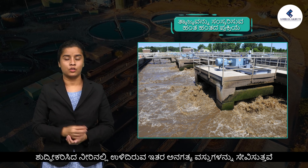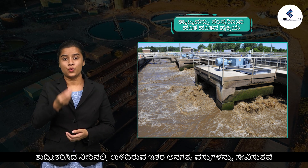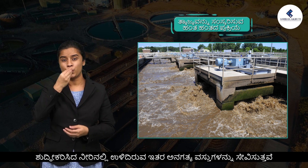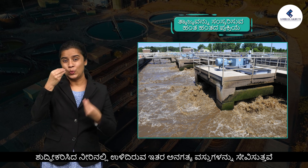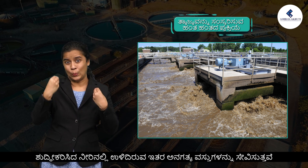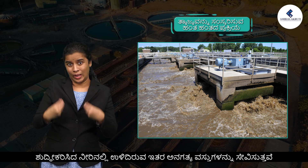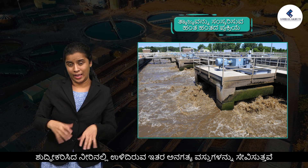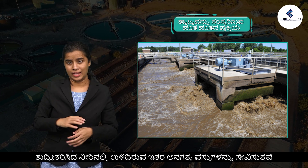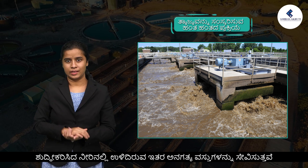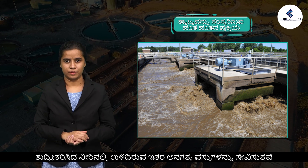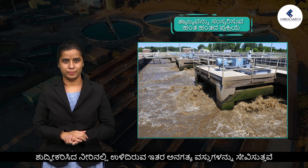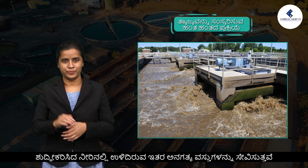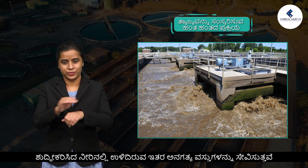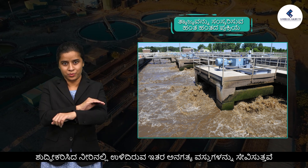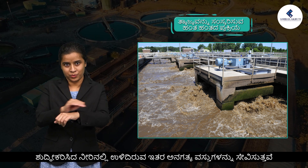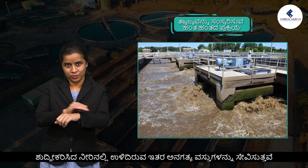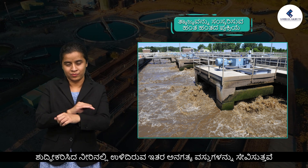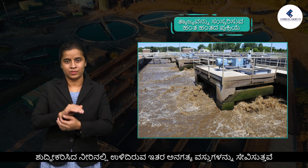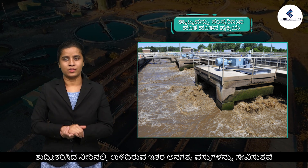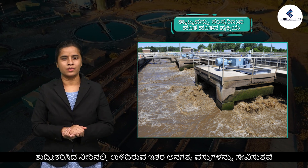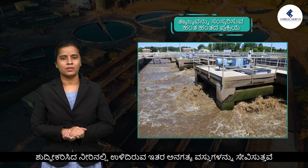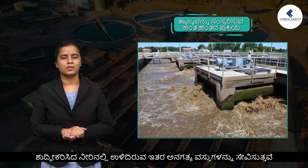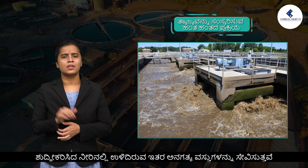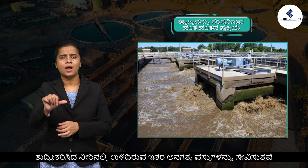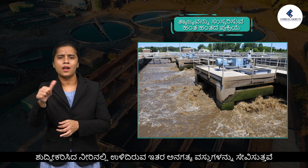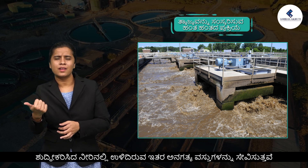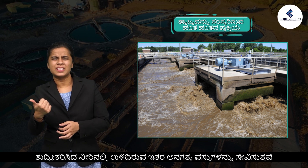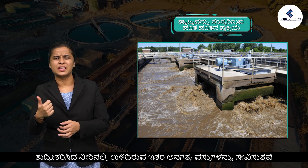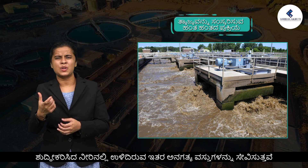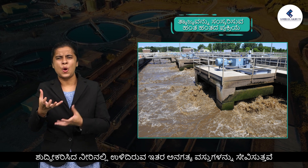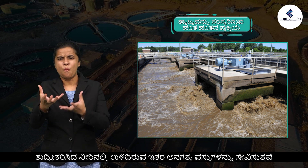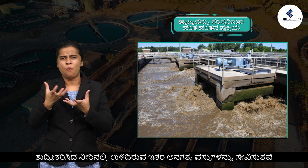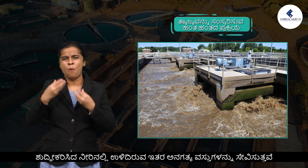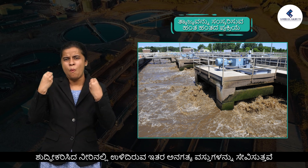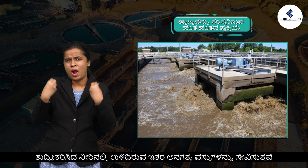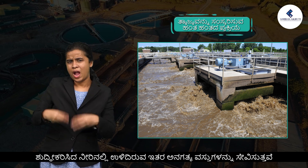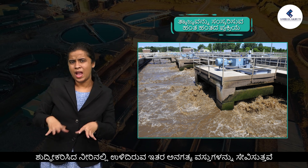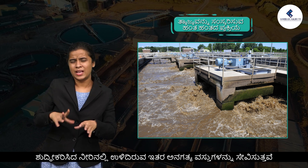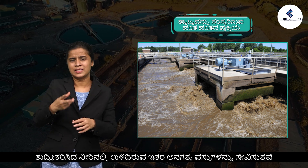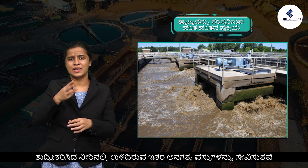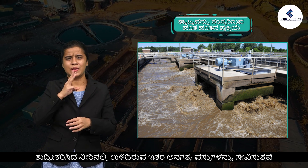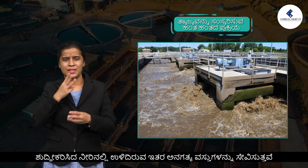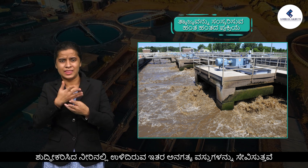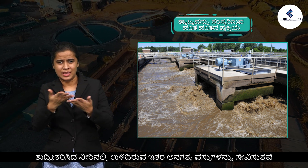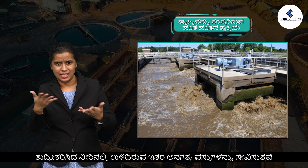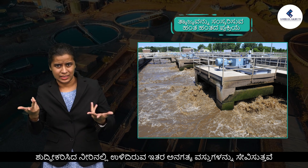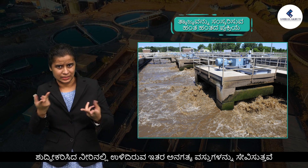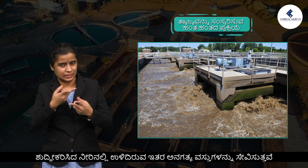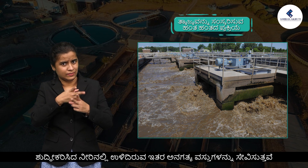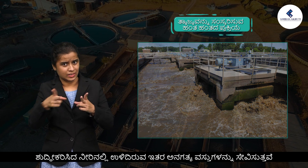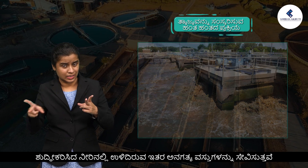ಮತ್ತು ಶುದ್ಧೀಕರಿಸಿದ ನೀರಿನಲ್ಲಿ ಉಳಿದಿರುವ ಇತರ ಅನಗತ್ಯ ವಸ್ತುಗಳನ್ನು ಸೇವಿಸುತ್ತವೆ.